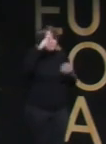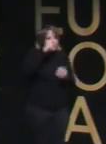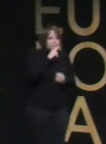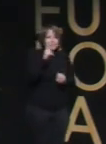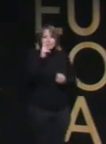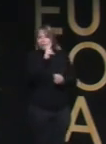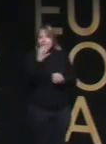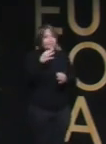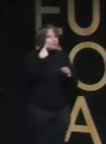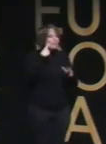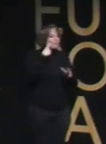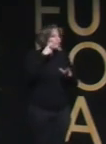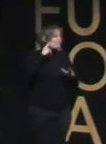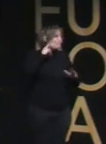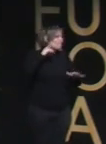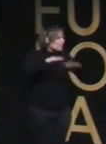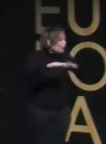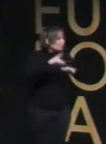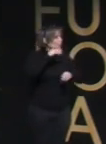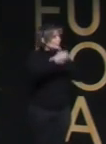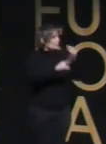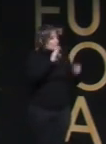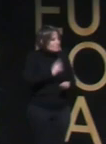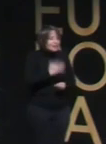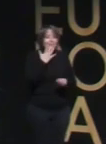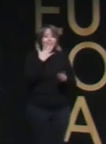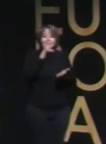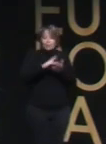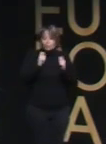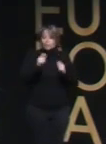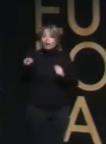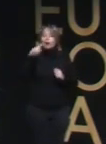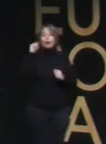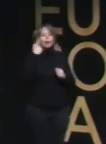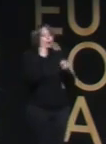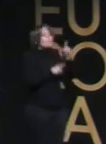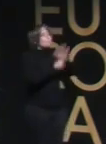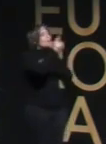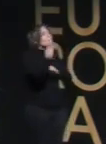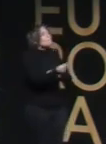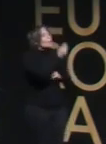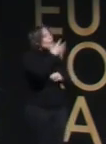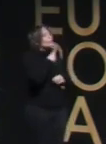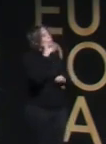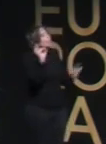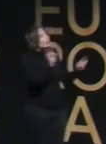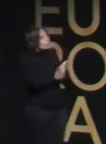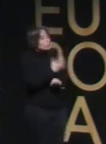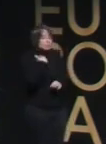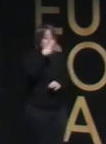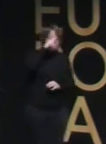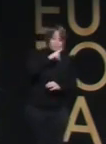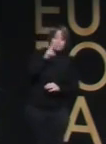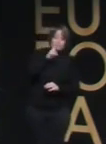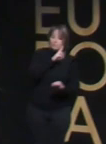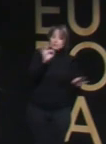tenemos que fracasar en algo, lo tenemos que hacer mal en algo, porque si lo hacemos mal estamos dando la posibilidad de que él puede mejorar y también puede decir, yo también me puedo equivocar. Si mi padre y mi madre se equivocan,